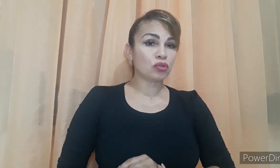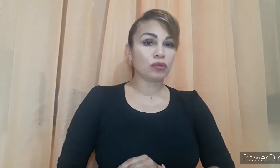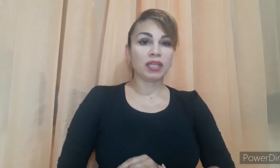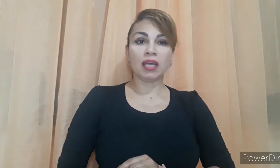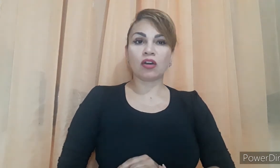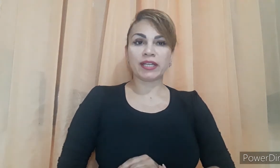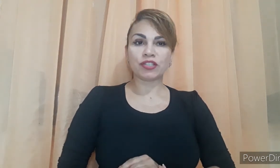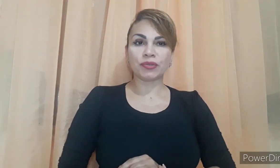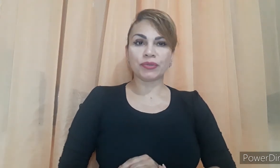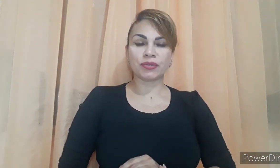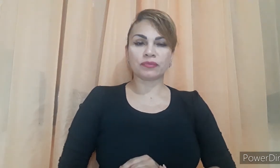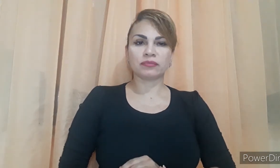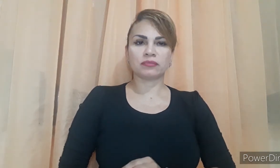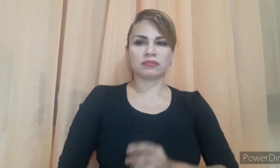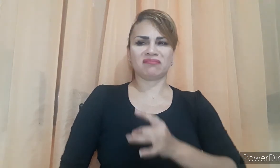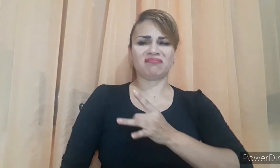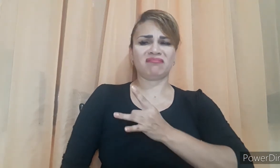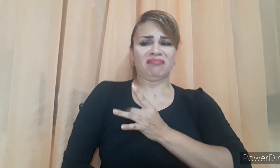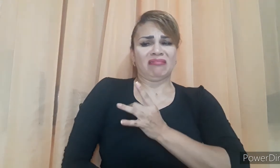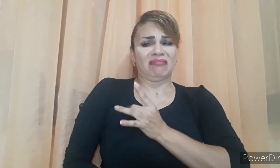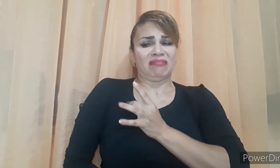Medroso e corajoso.